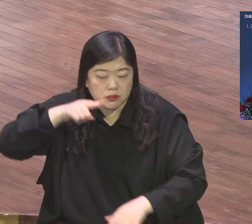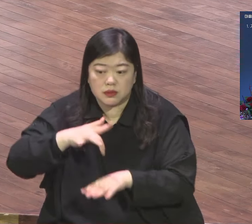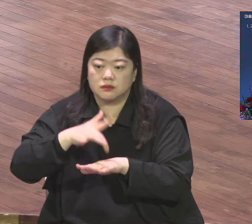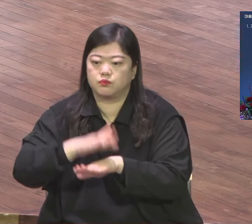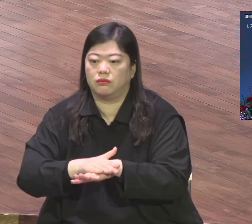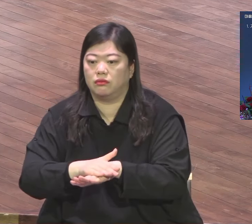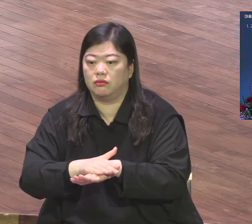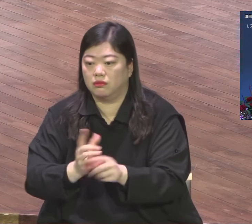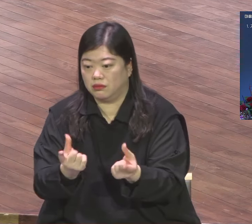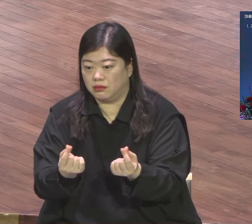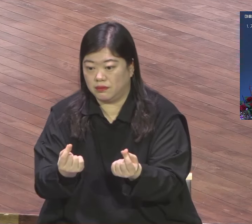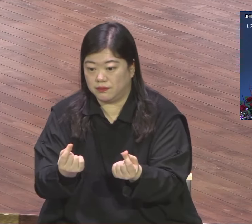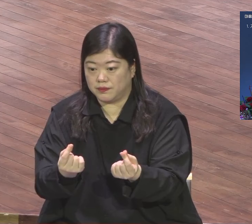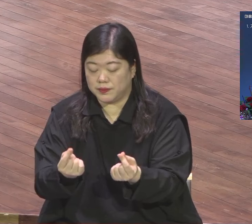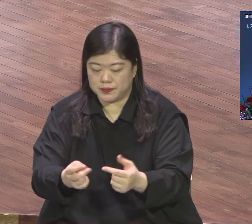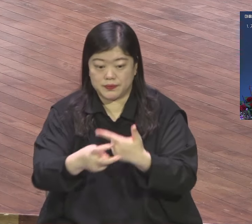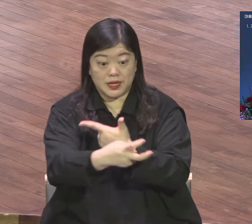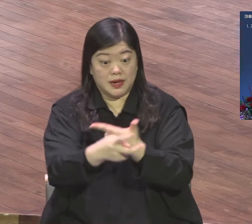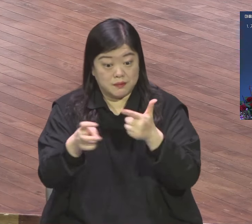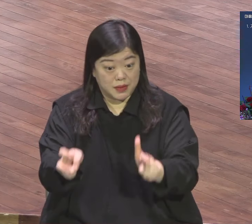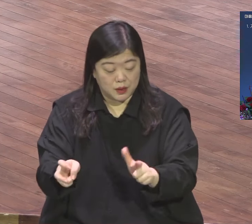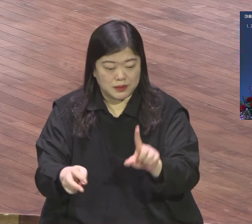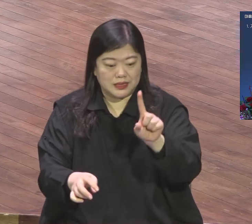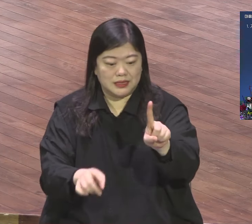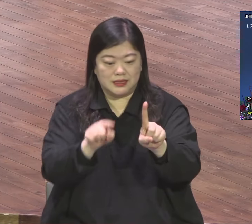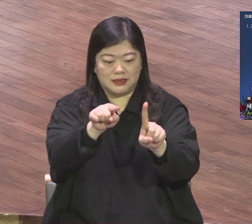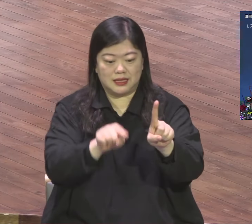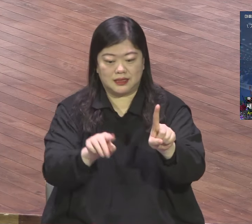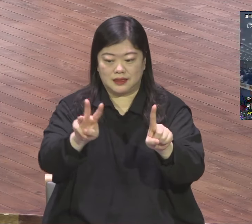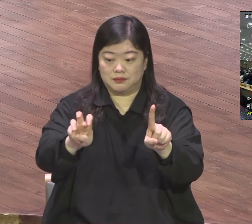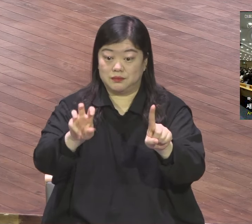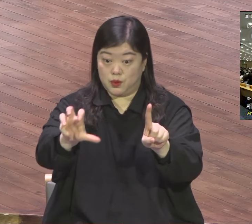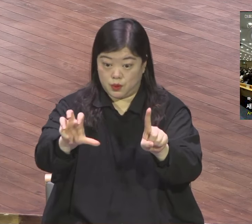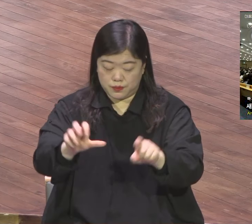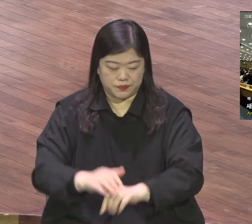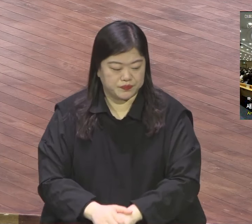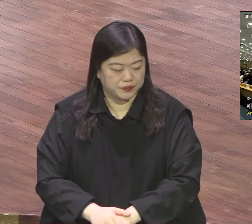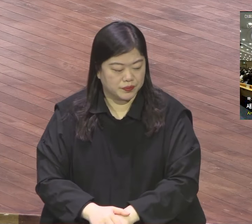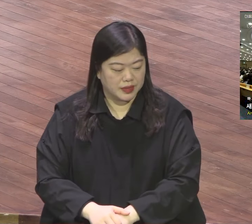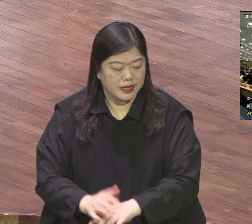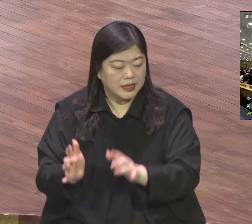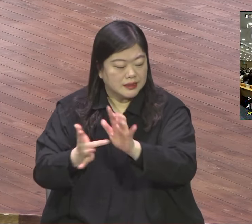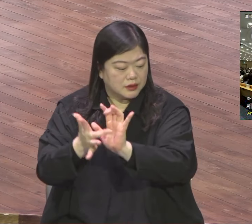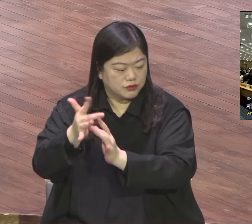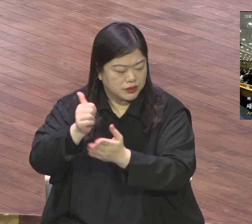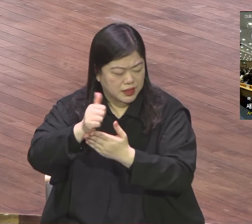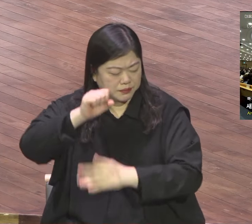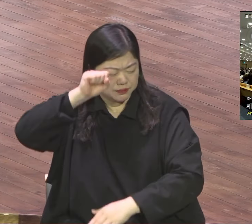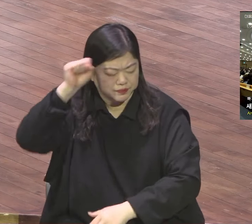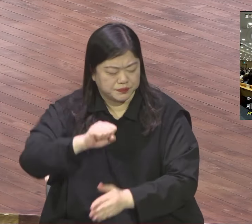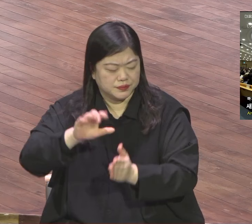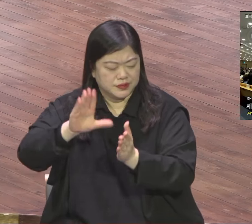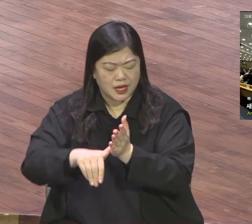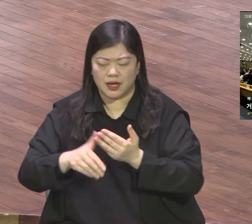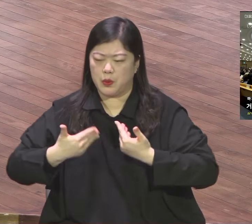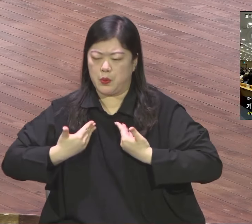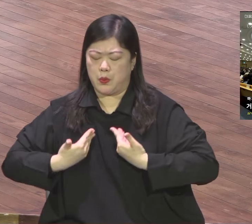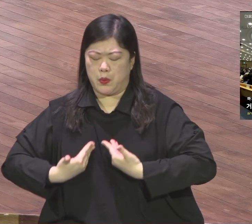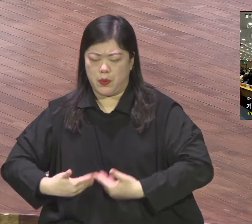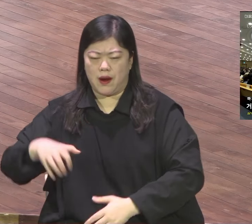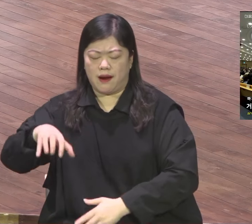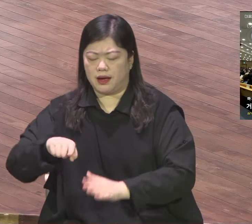걸 보여줍니다. 마가복음 1장 35절에 보면 새벽 아직도 밝기 전에 예수님께서 일어나 나가 한적한 곳으로